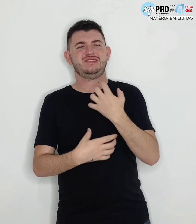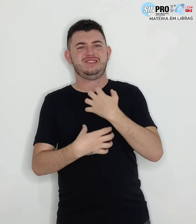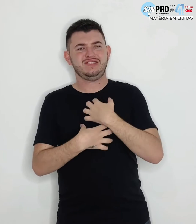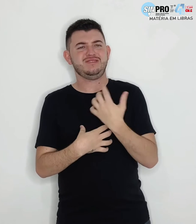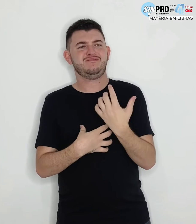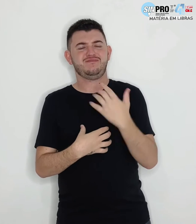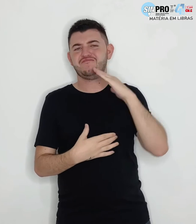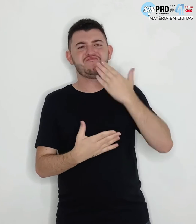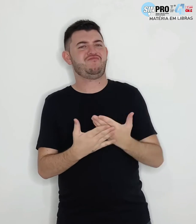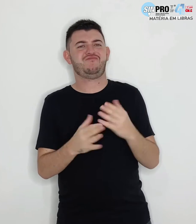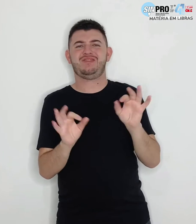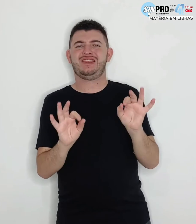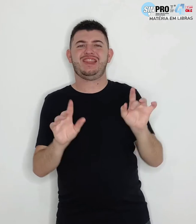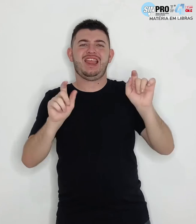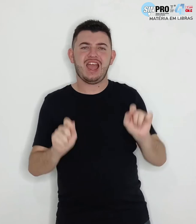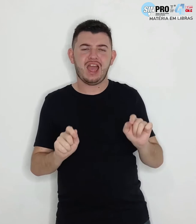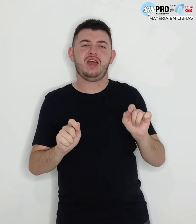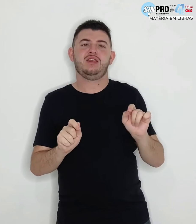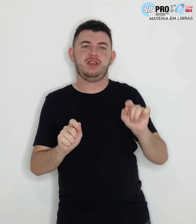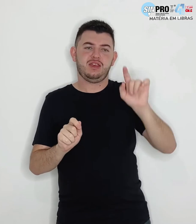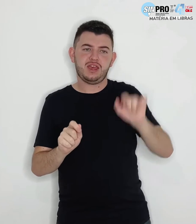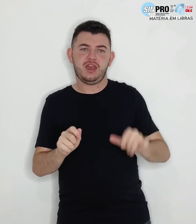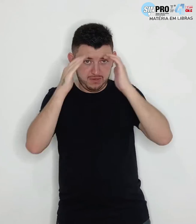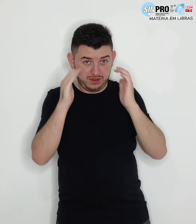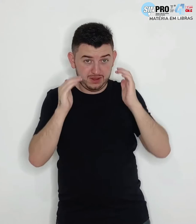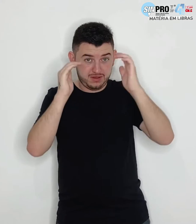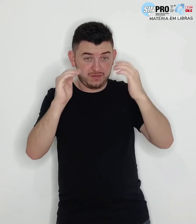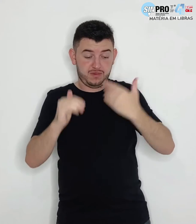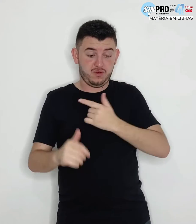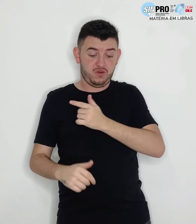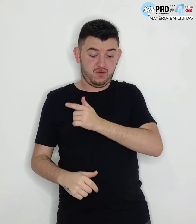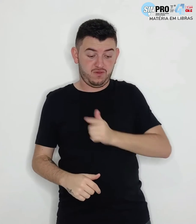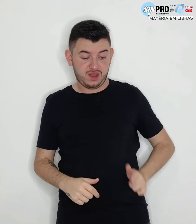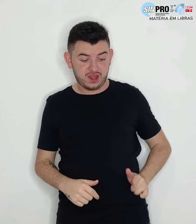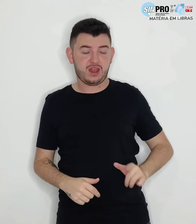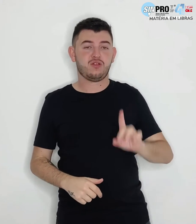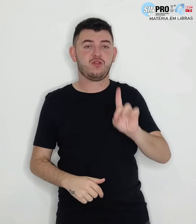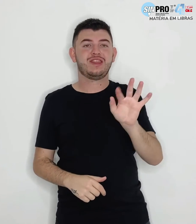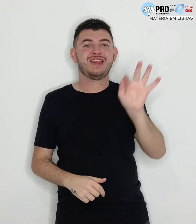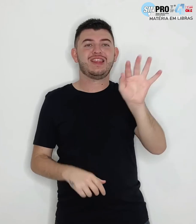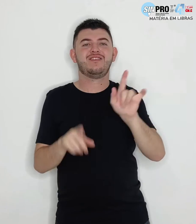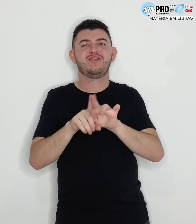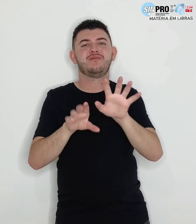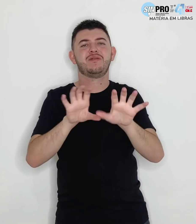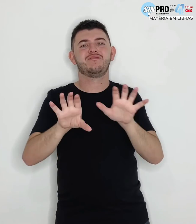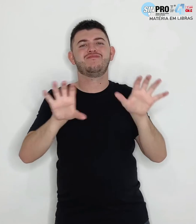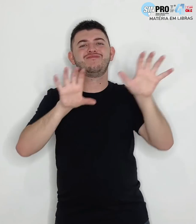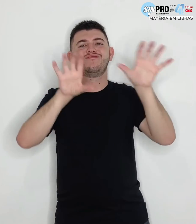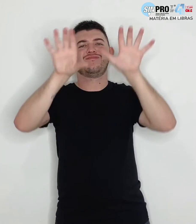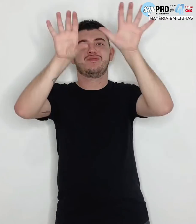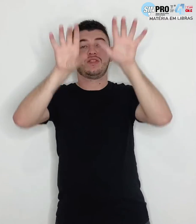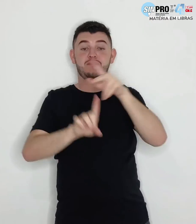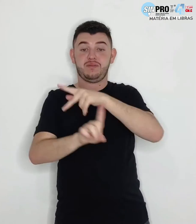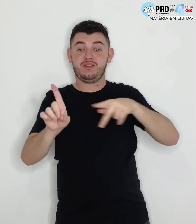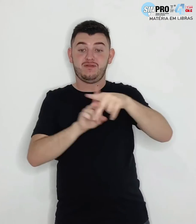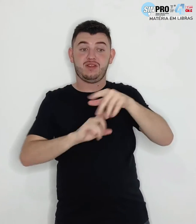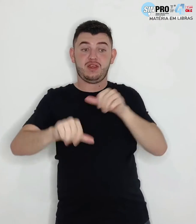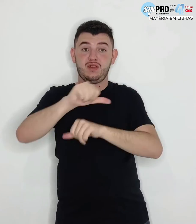sendo seguida por governadores estaduais e do Distrito Federal. A reforma da Previdência é um dos pontos centrais